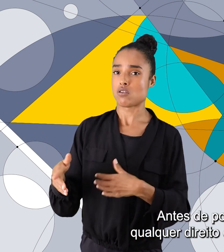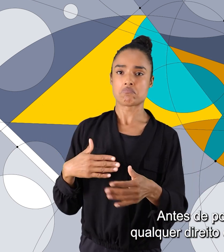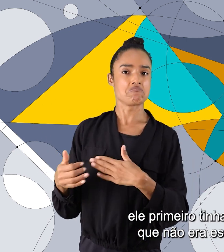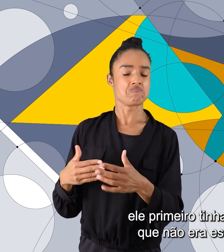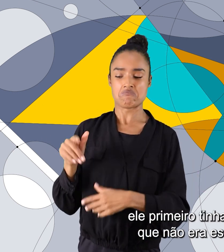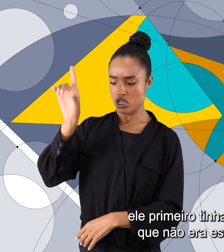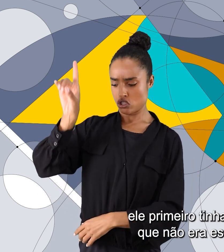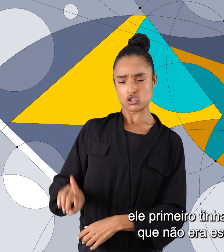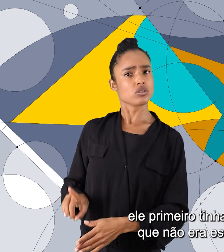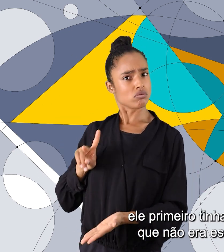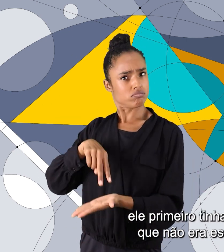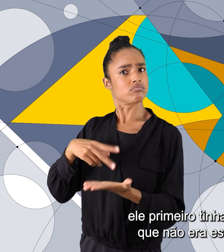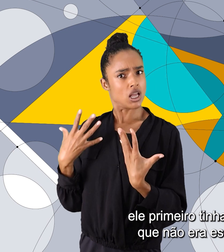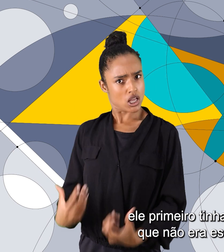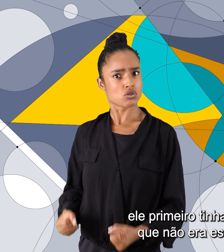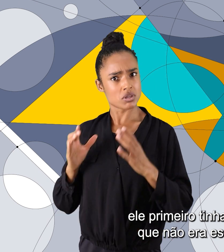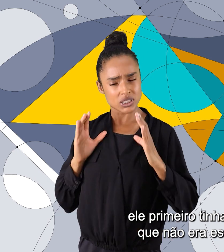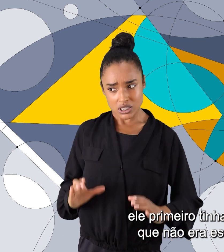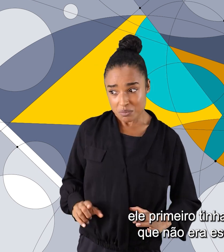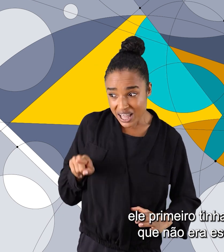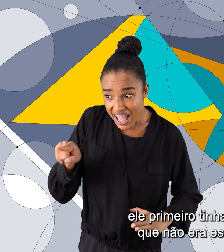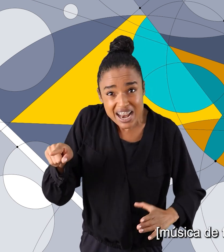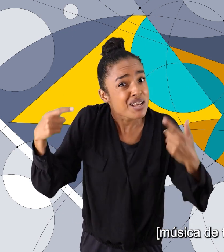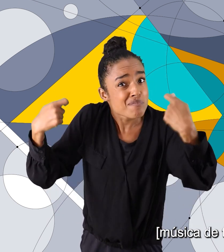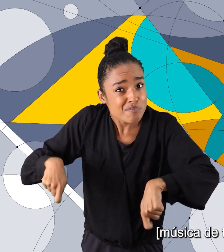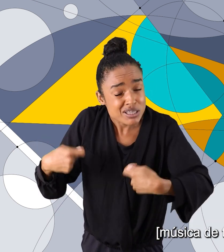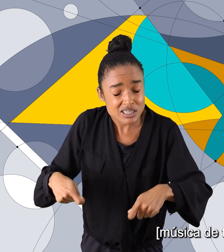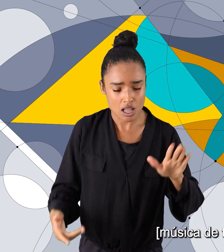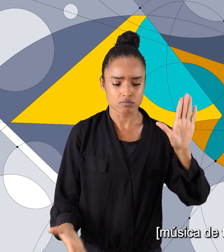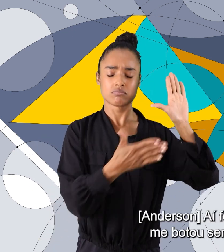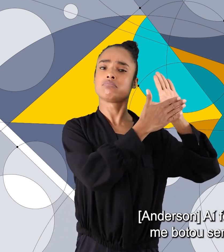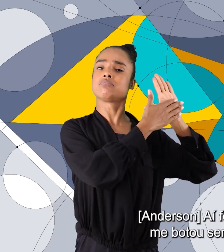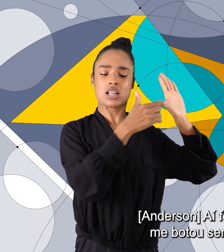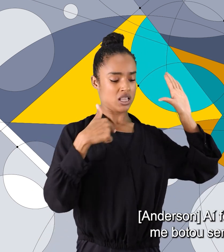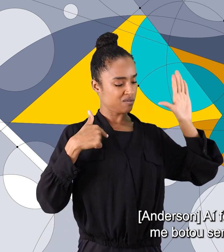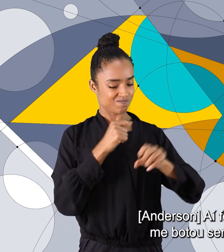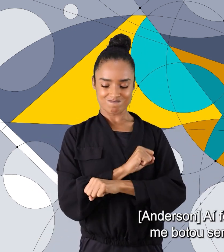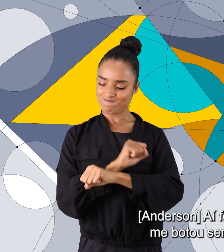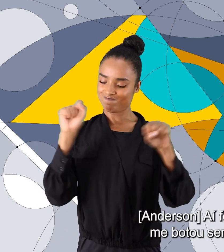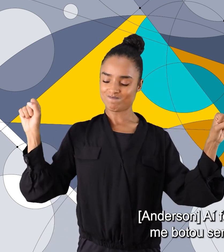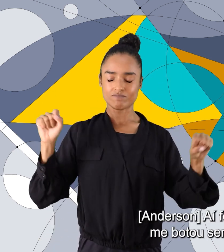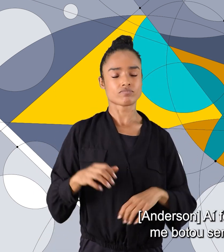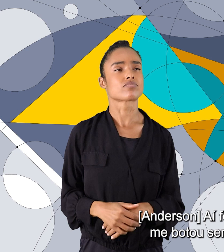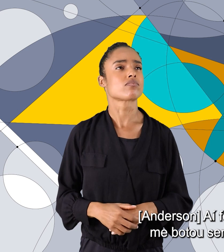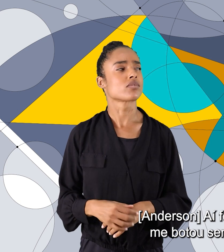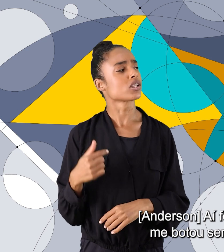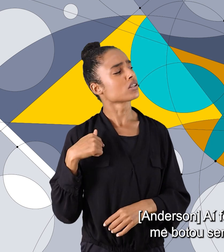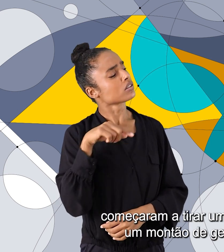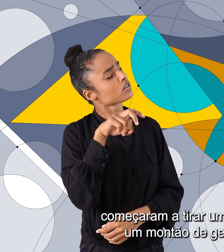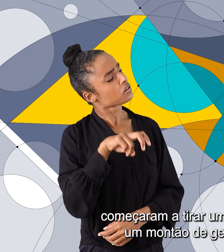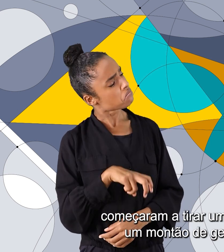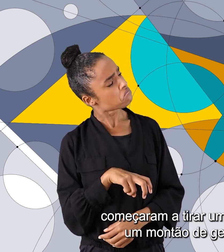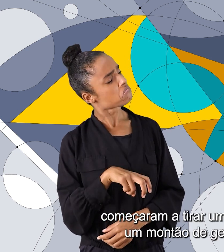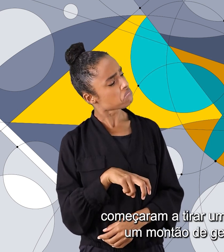cidadão, ele primeiro tinha que provar que não era escravizado. Aí foi, sentou, me botou sentado